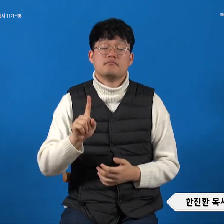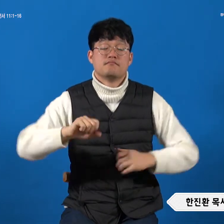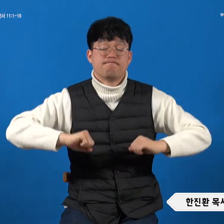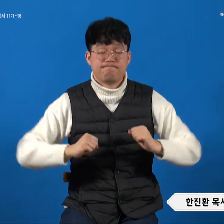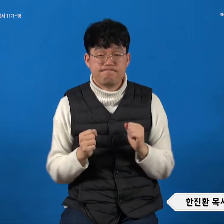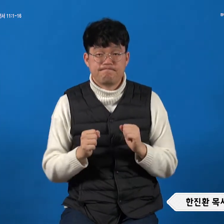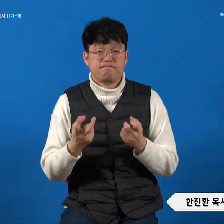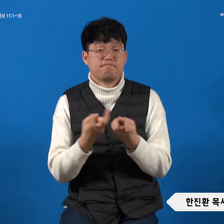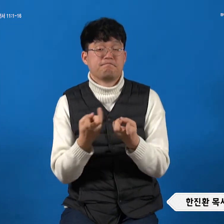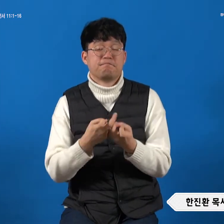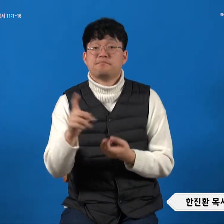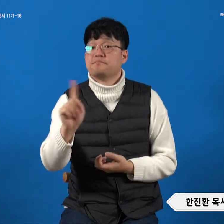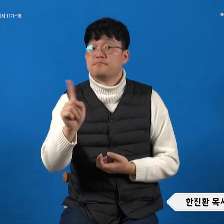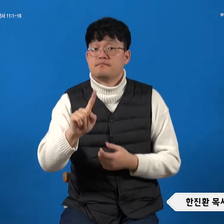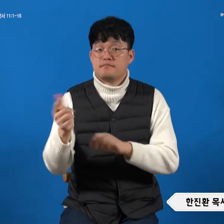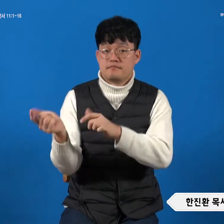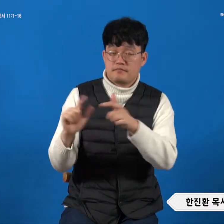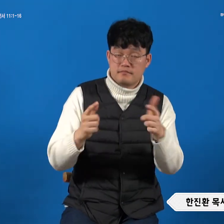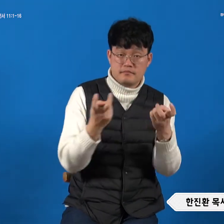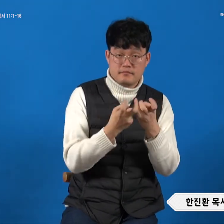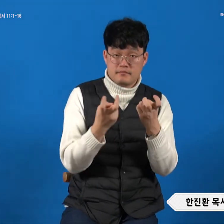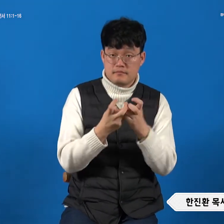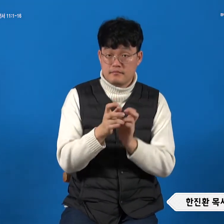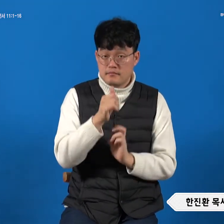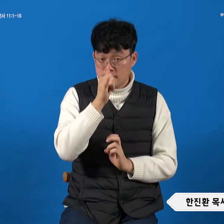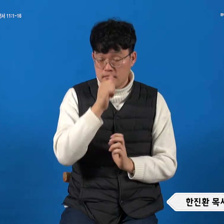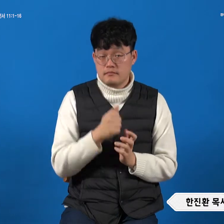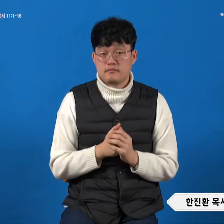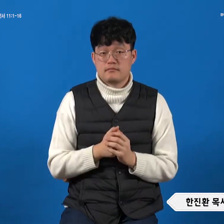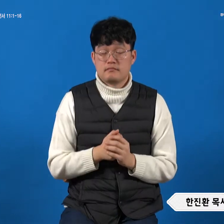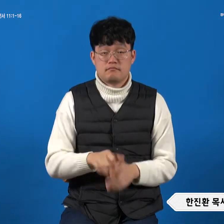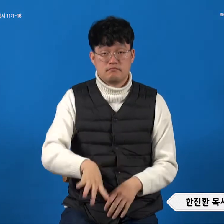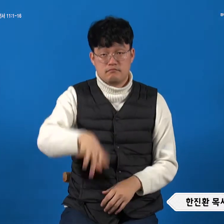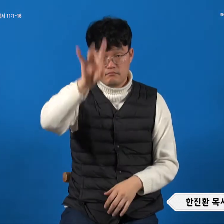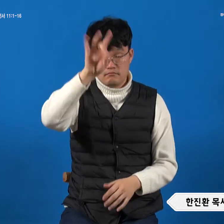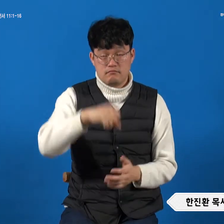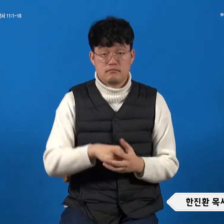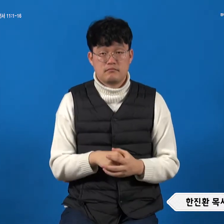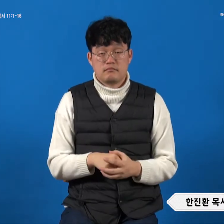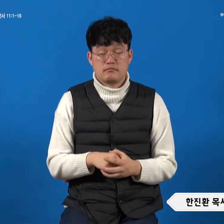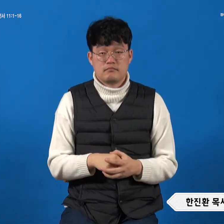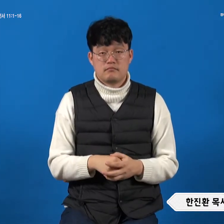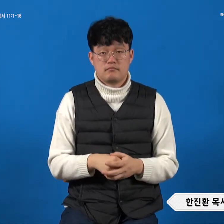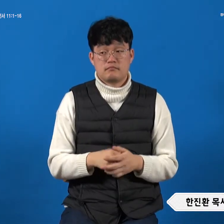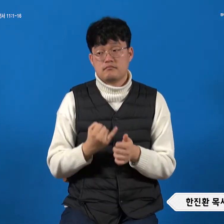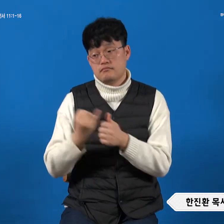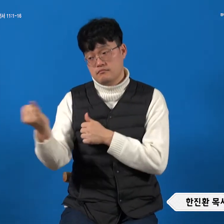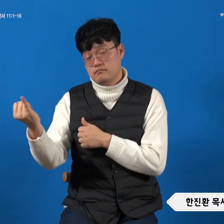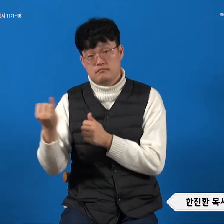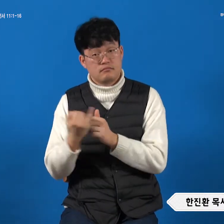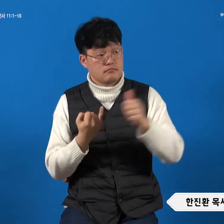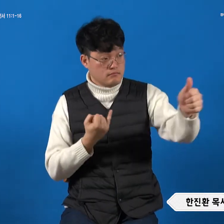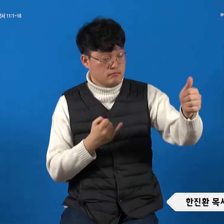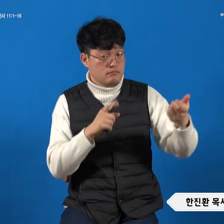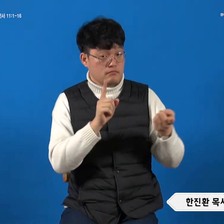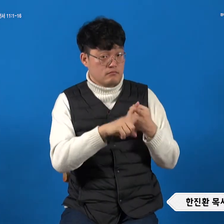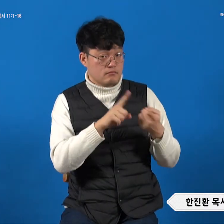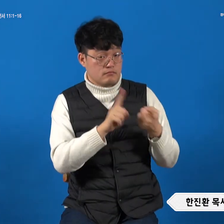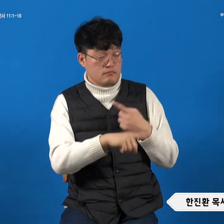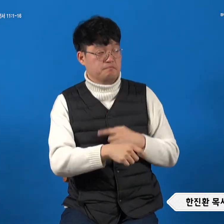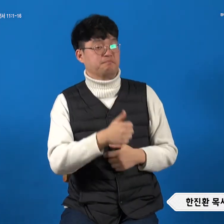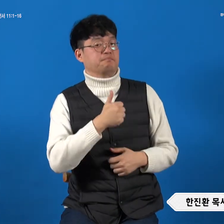어떻게 하는 것이 순종하는 것일까? 여러 가지 방법이 있겠습니다. 먼저는 아내는